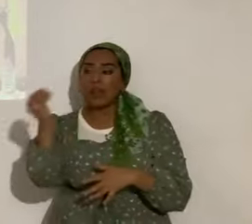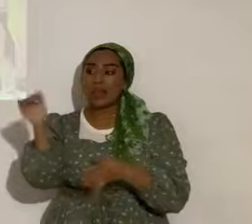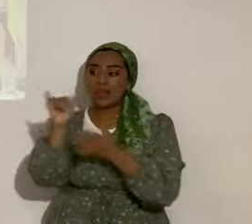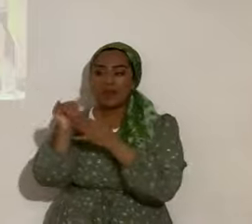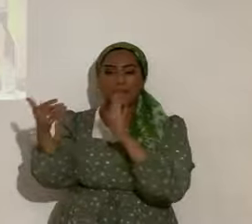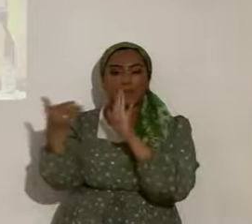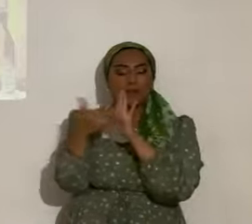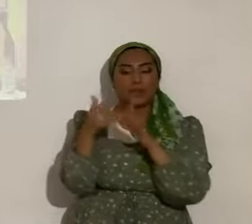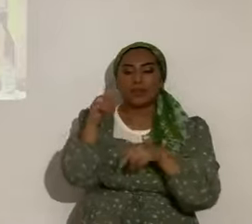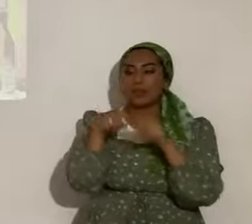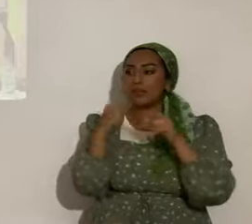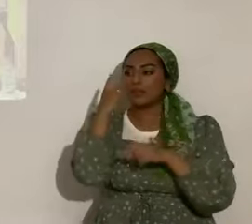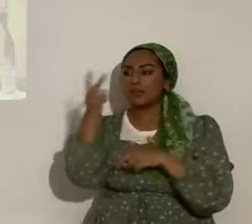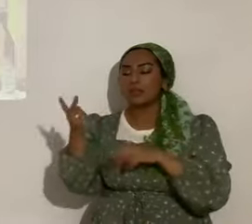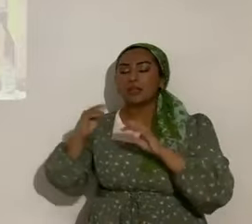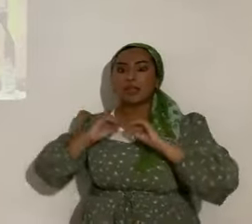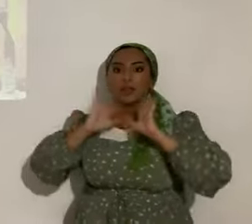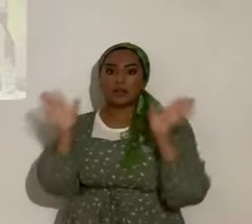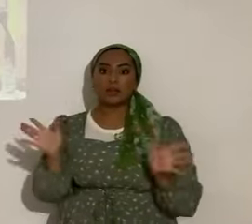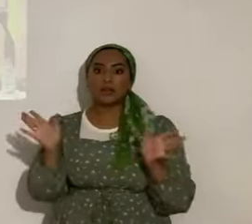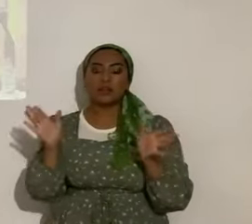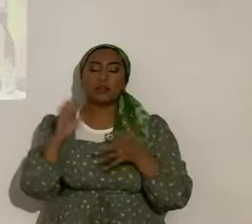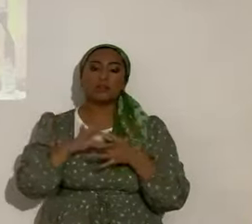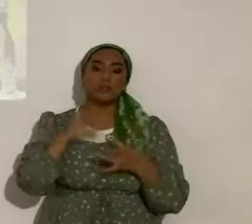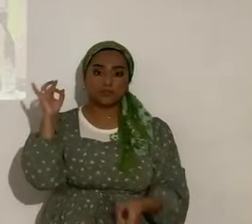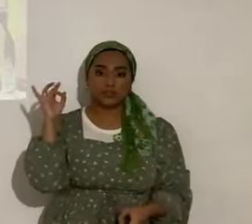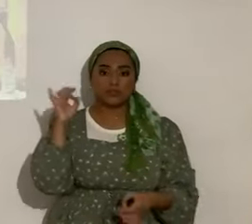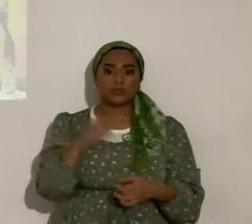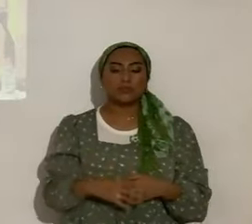impide ver claramente lo espiritual.